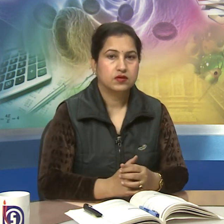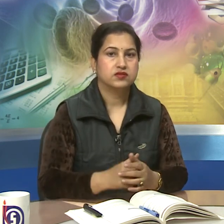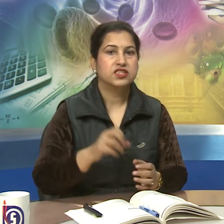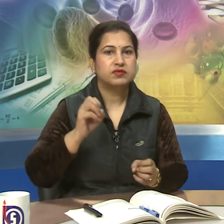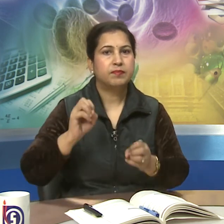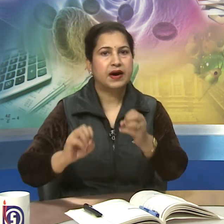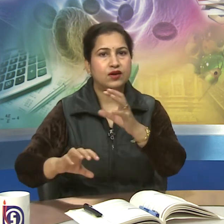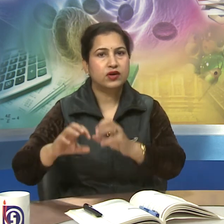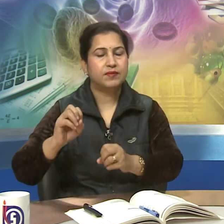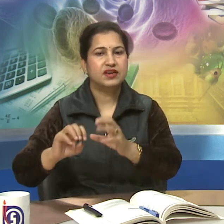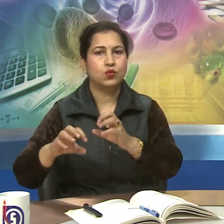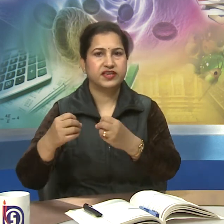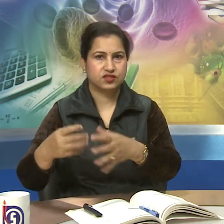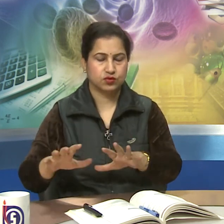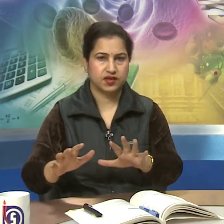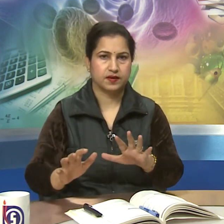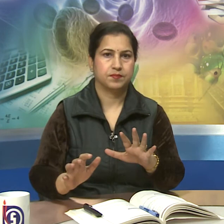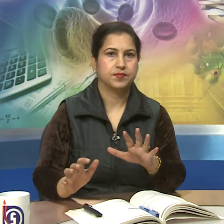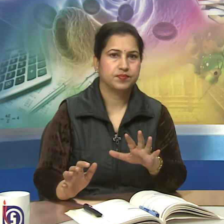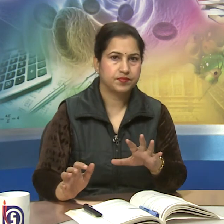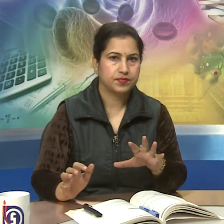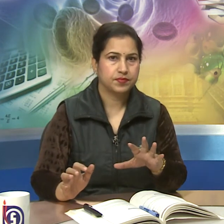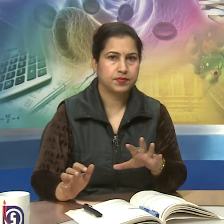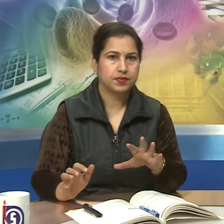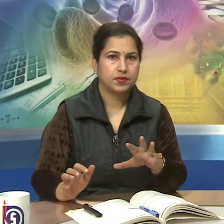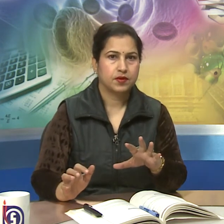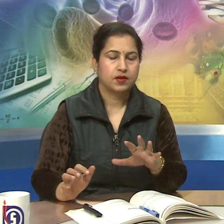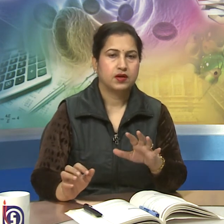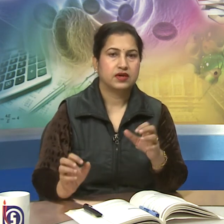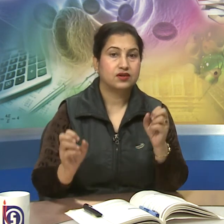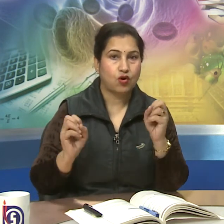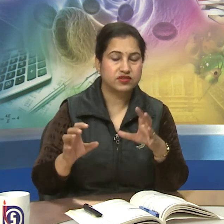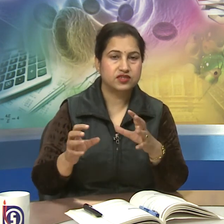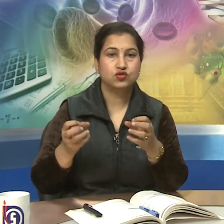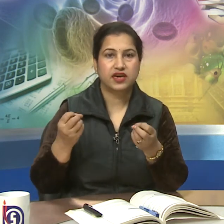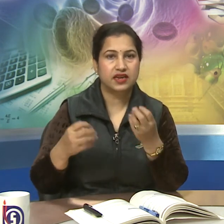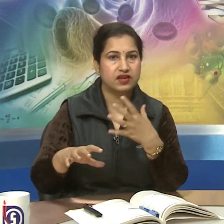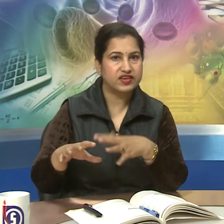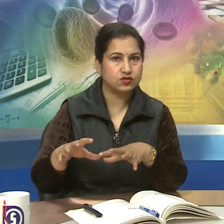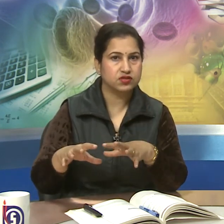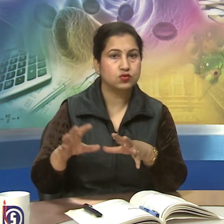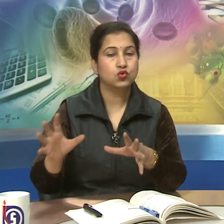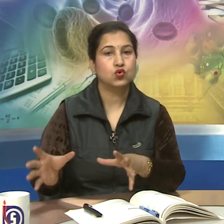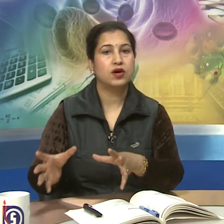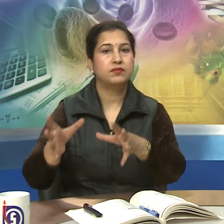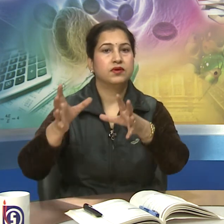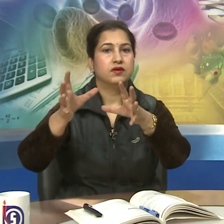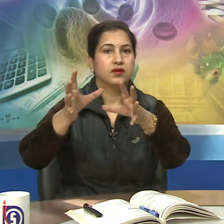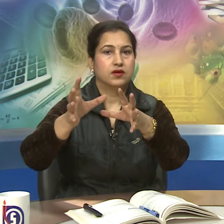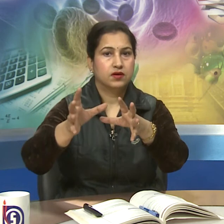मैंने जितने भी बायोकेमिकल वेस्ट होते हैं कि कैट टॉक्सिक जहरीले वे सोते उनको हम